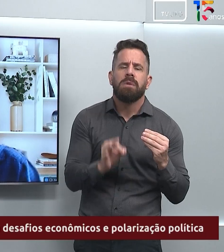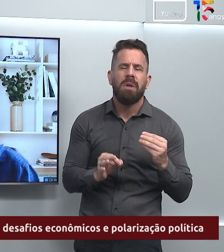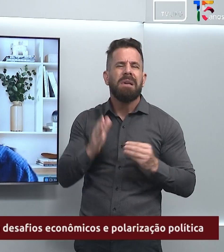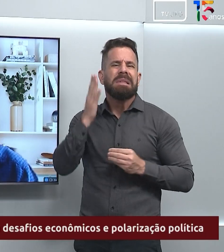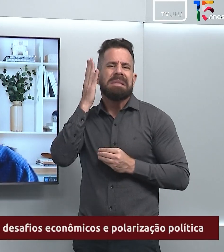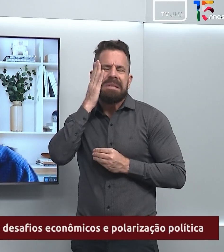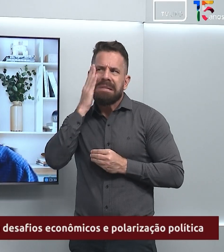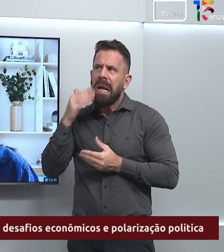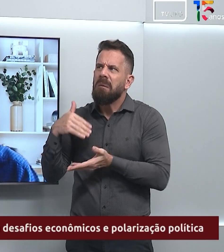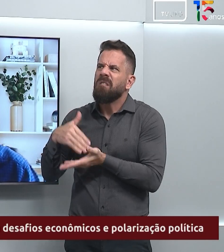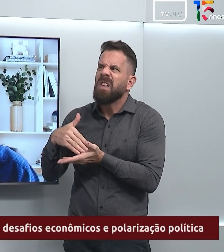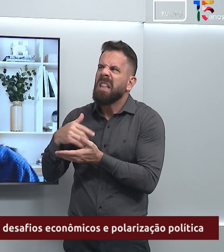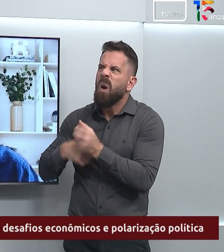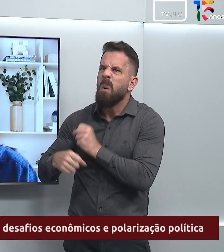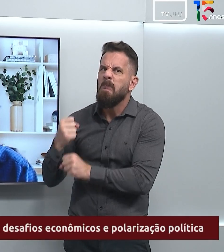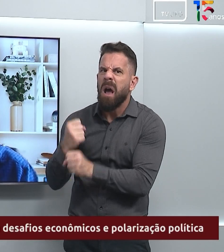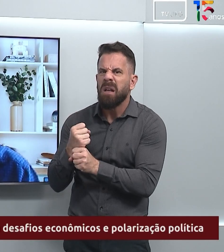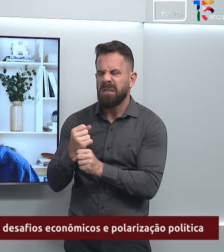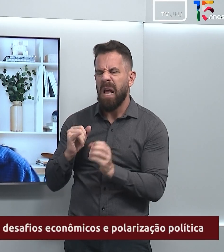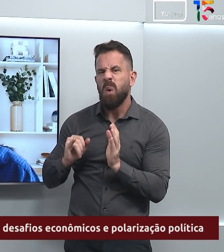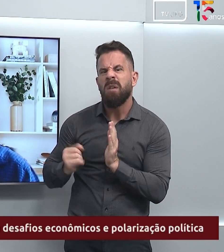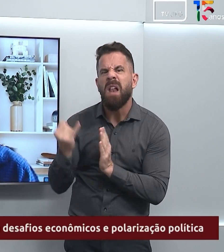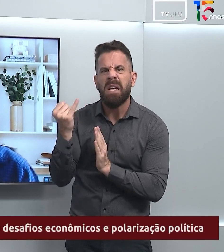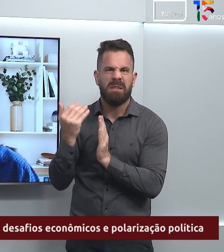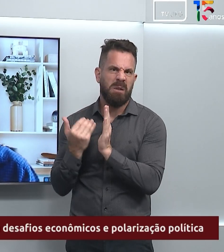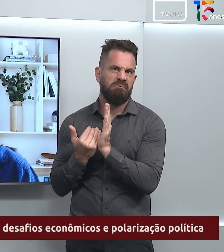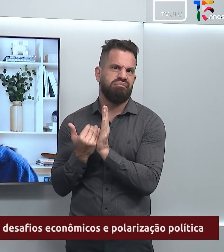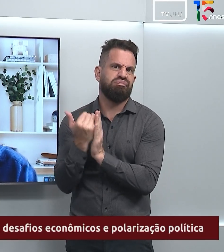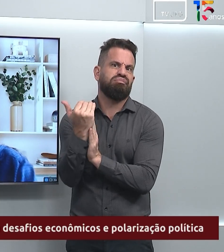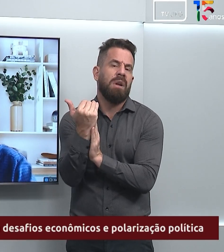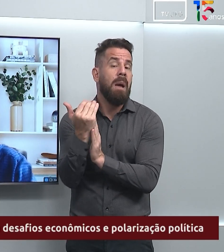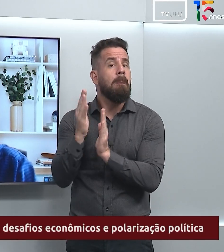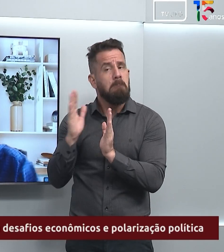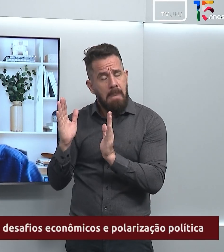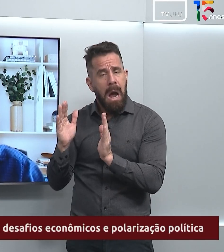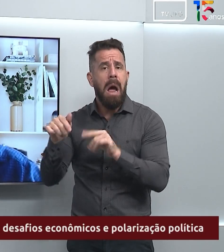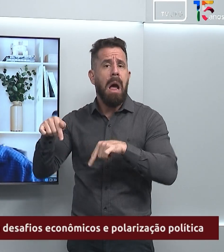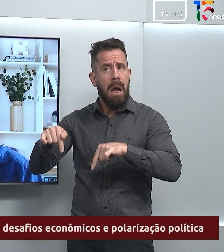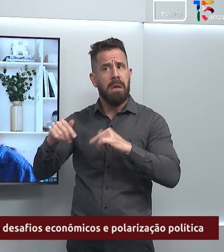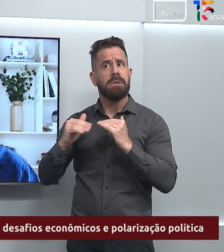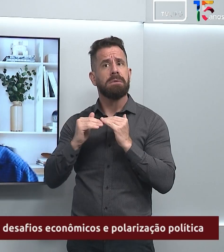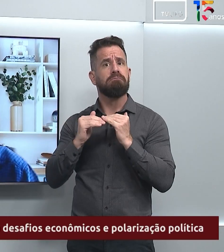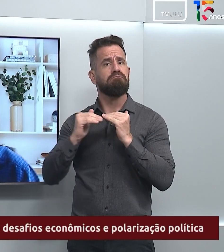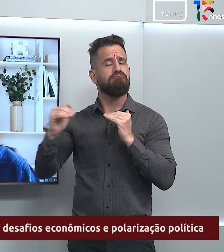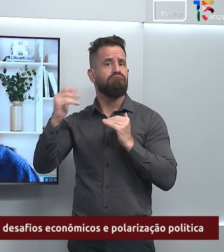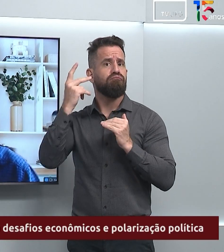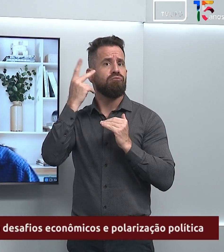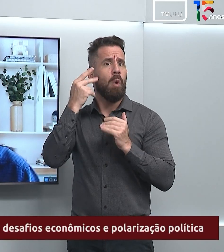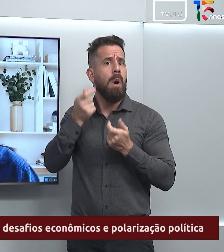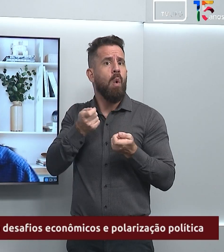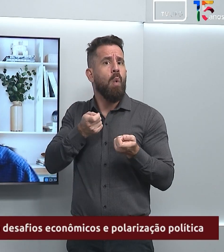pouquinho acima da meta, está totalmente sob controle, mais ou menos nos seus níveis